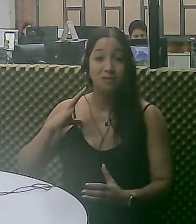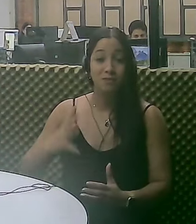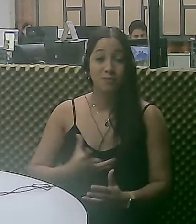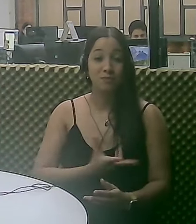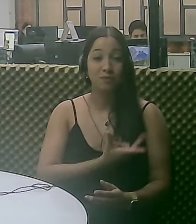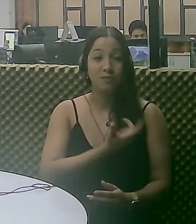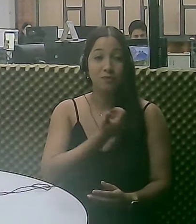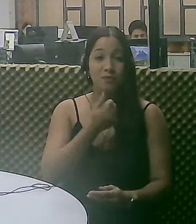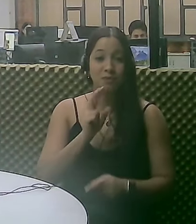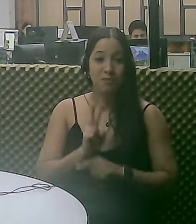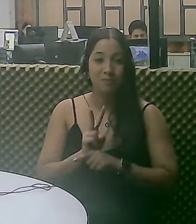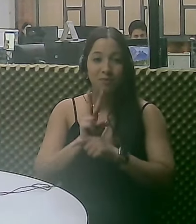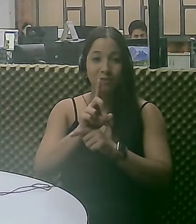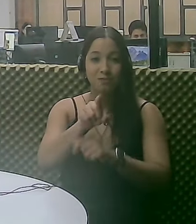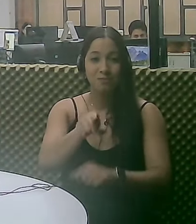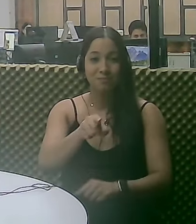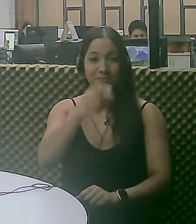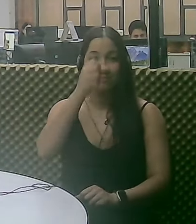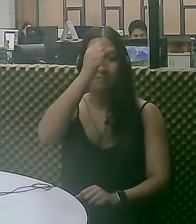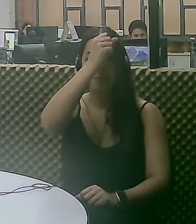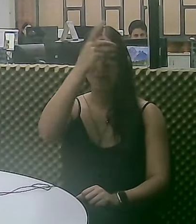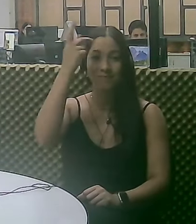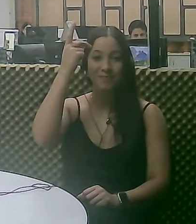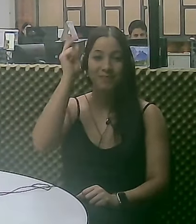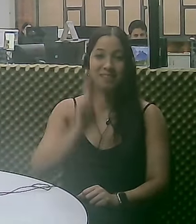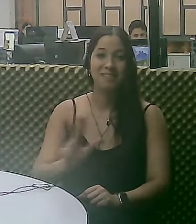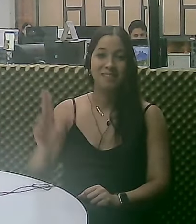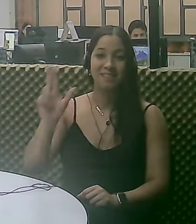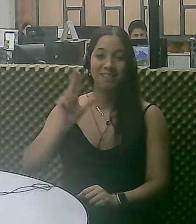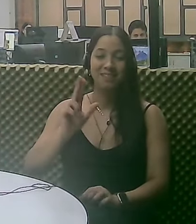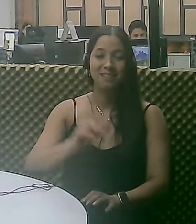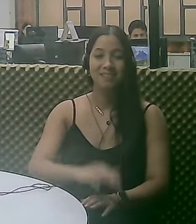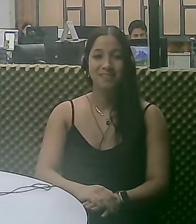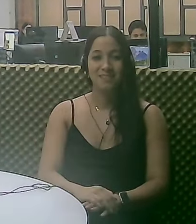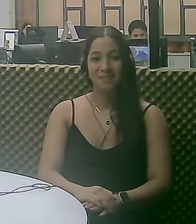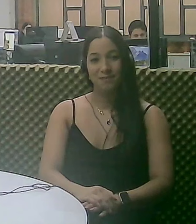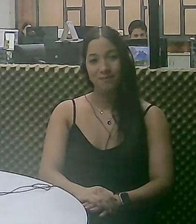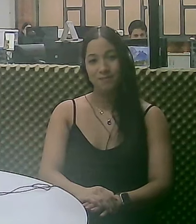para salvar vidas e cuidar bem de você. Prefeitura de Uberlândia.